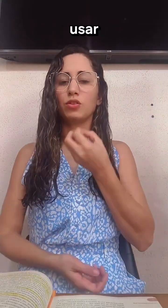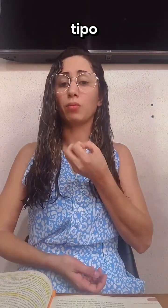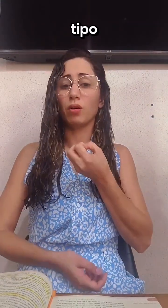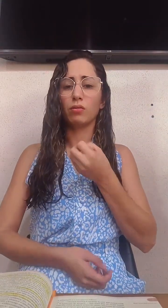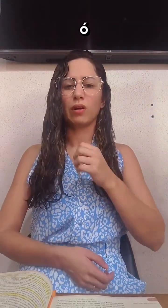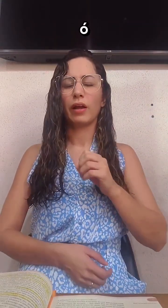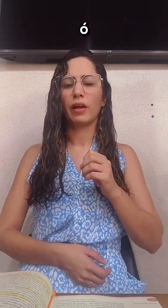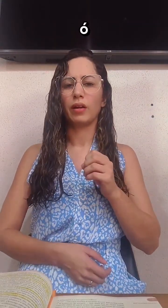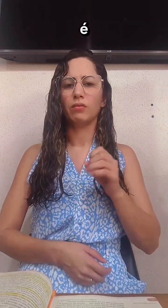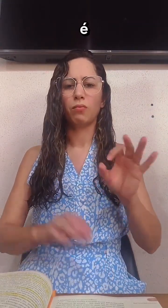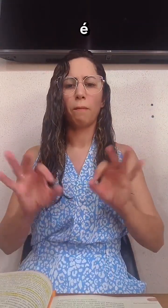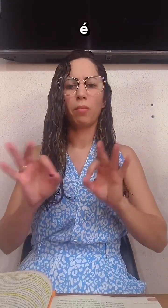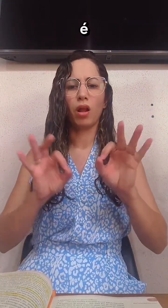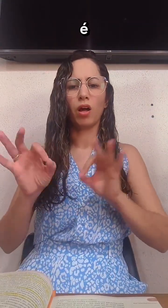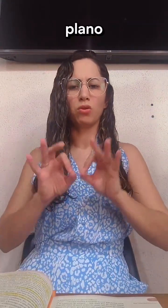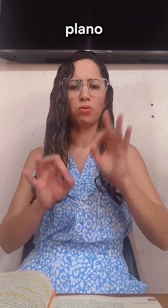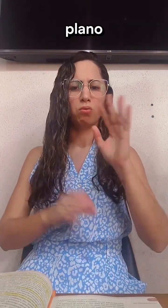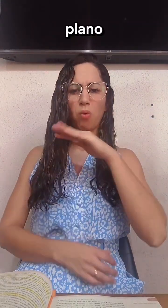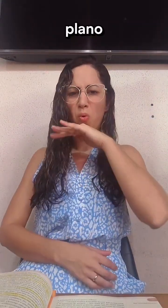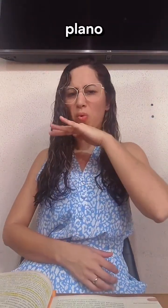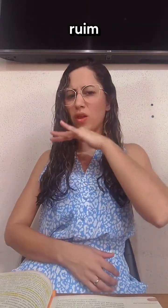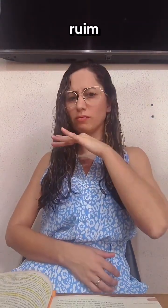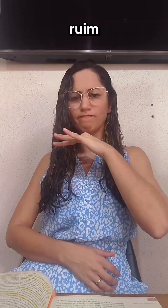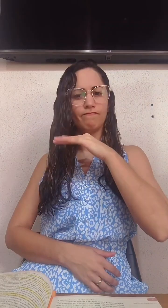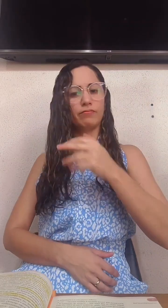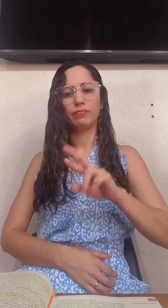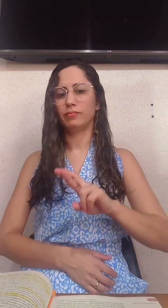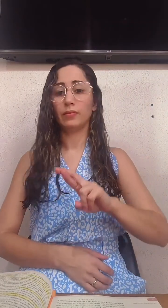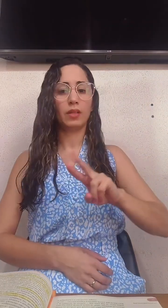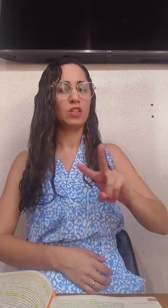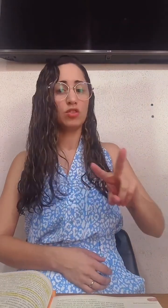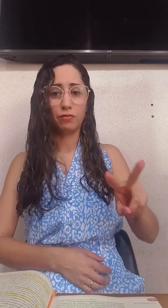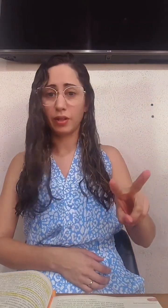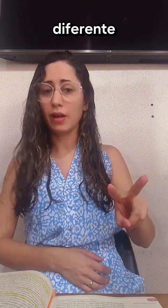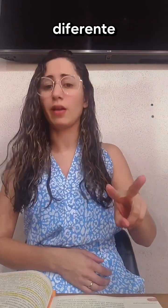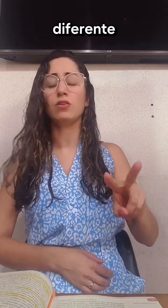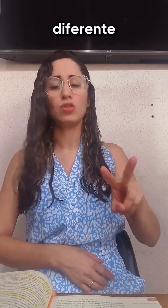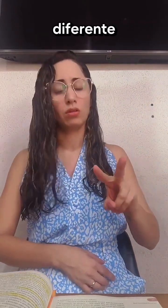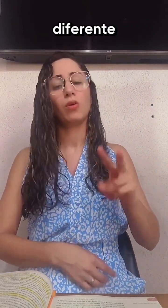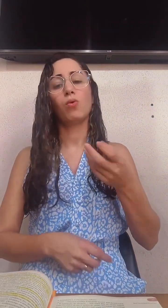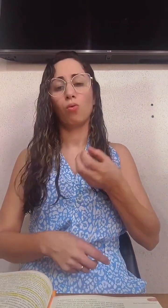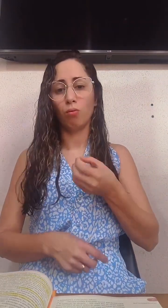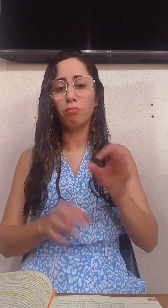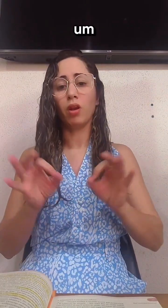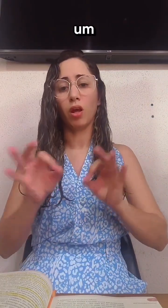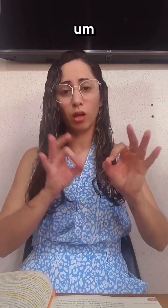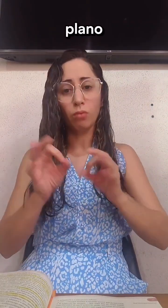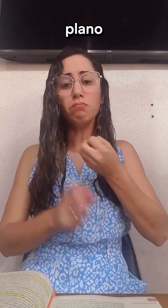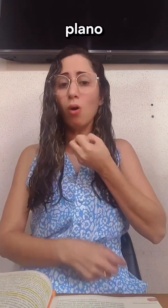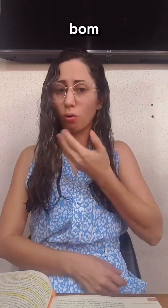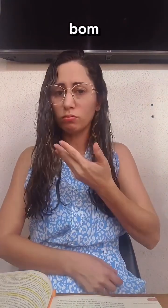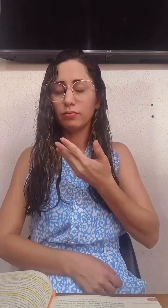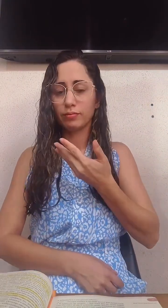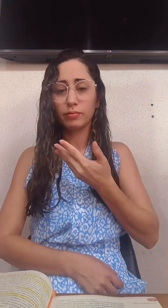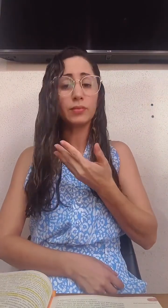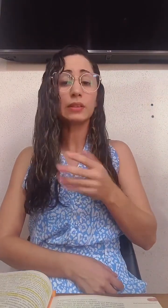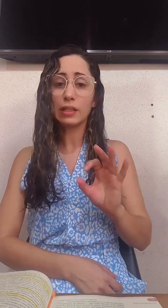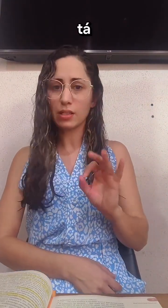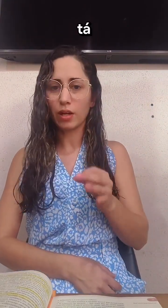tipo, plano ruim, diferente, um plano bom. Tá